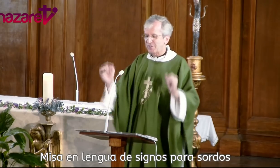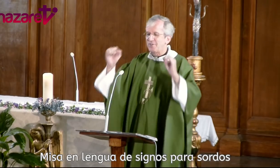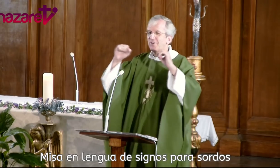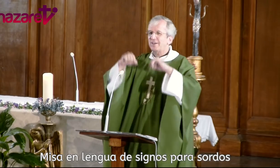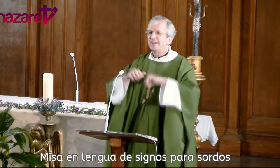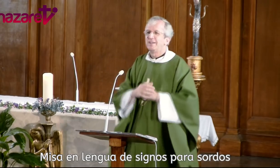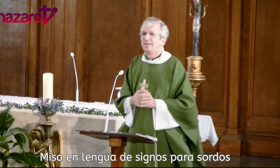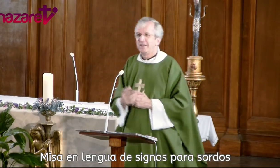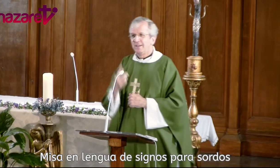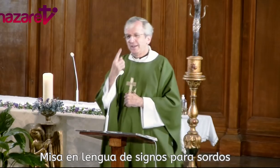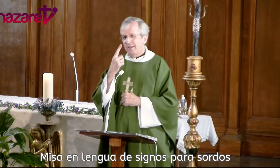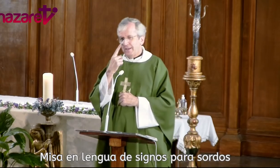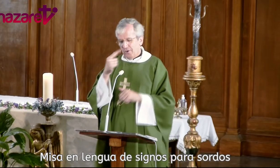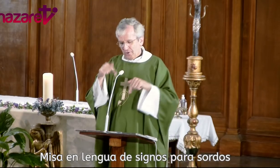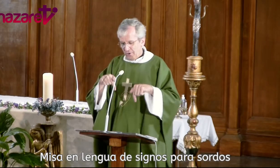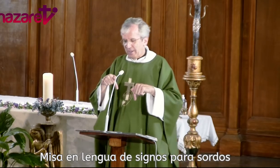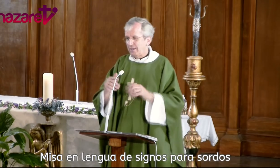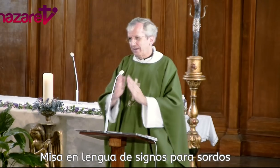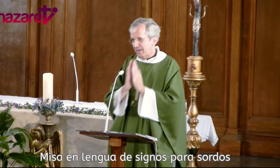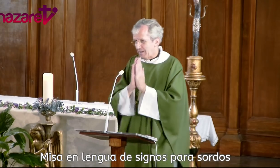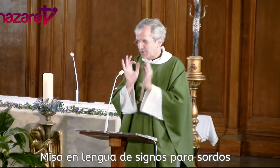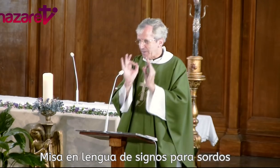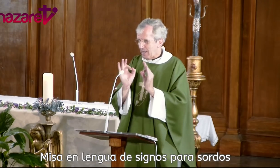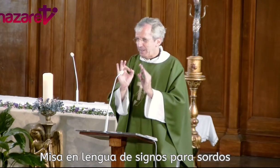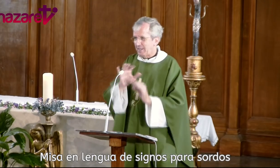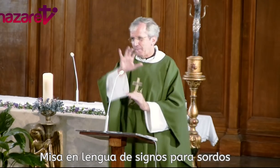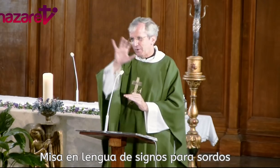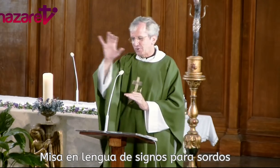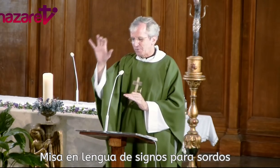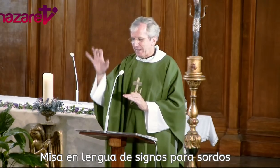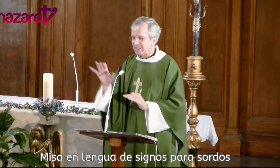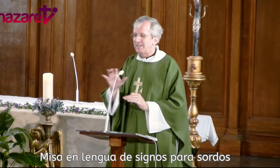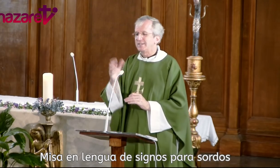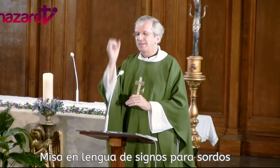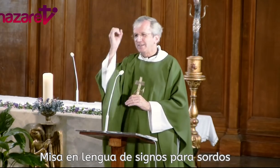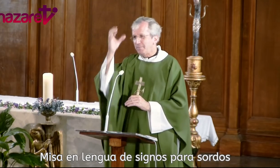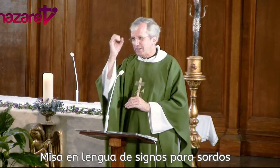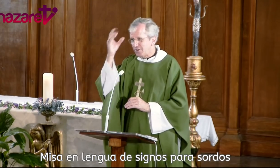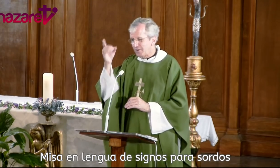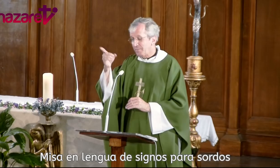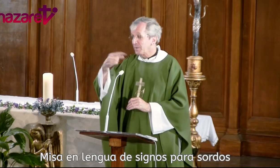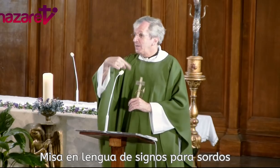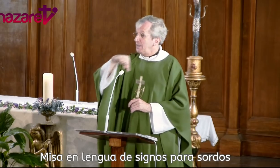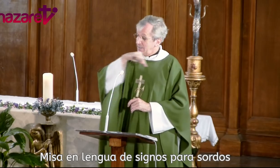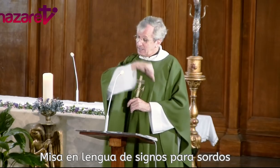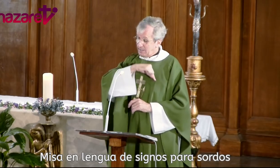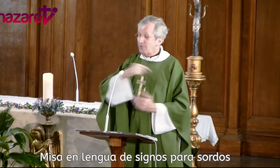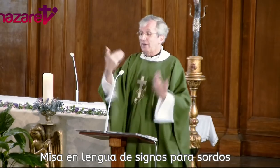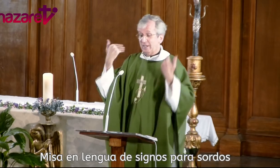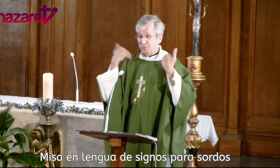Señor. Amén. Hoy rezamos especialmente por estos países de misión, sintiendo la